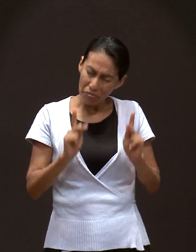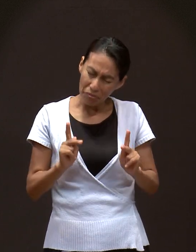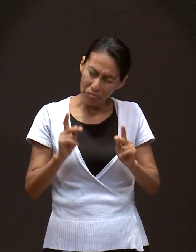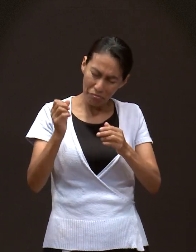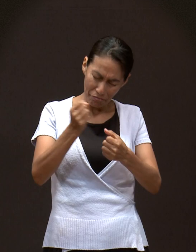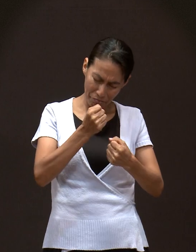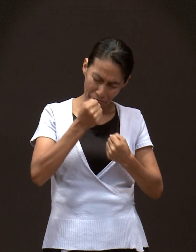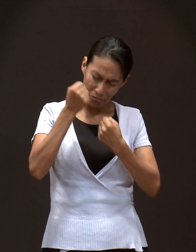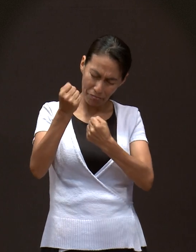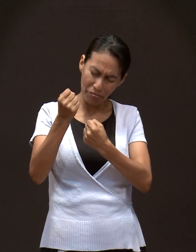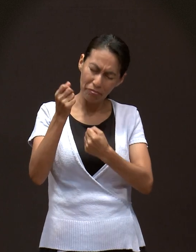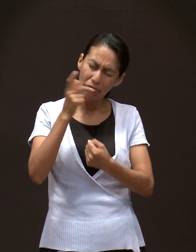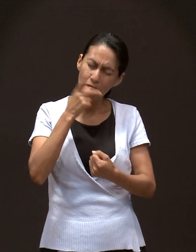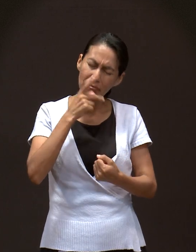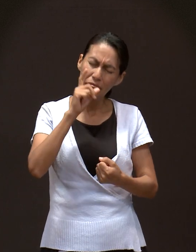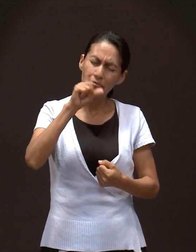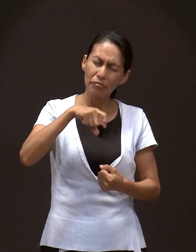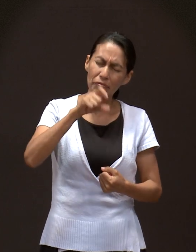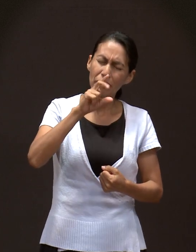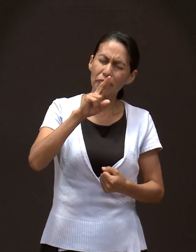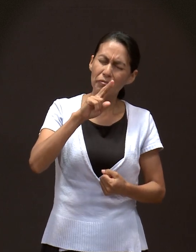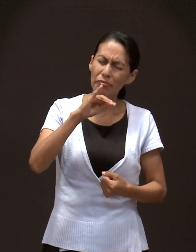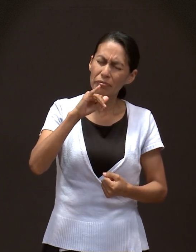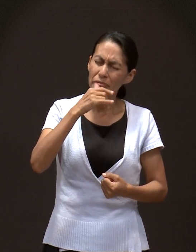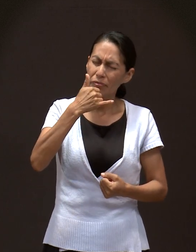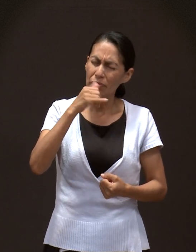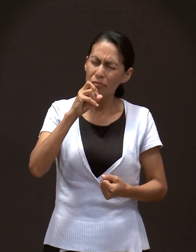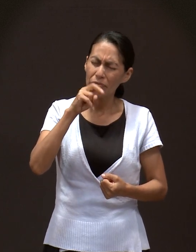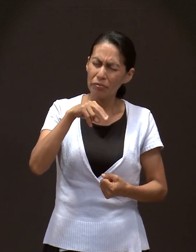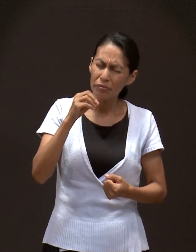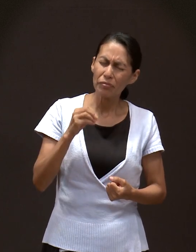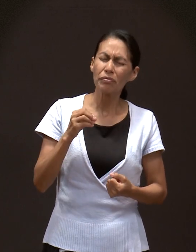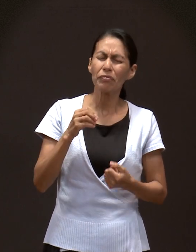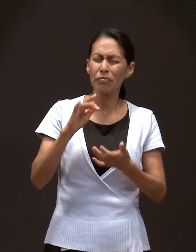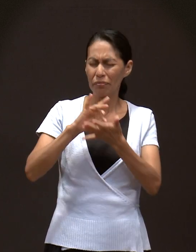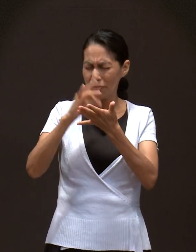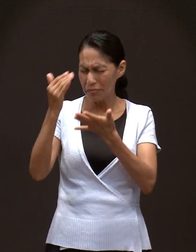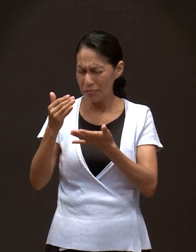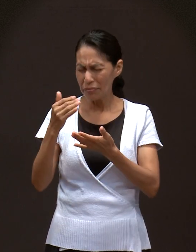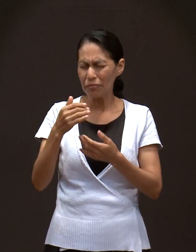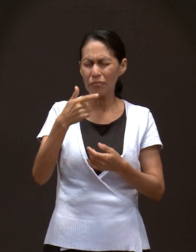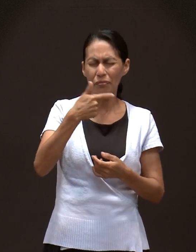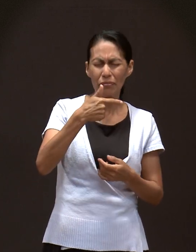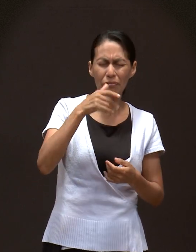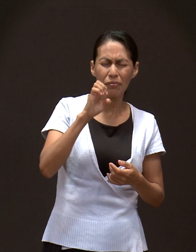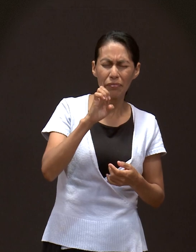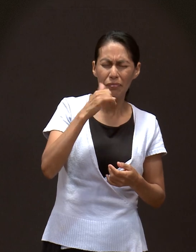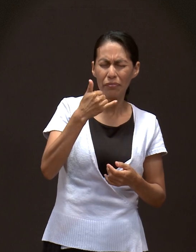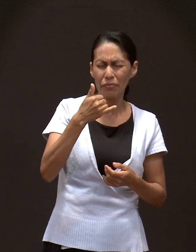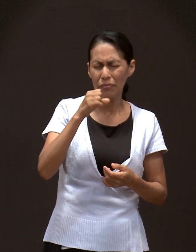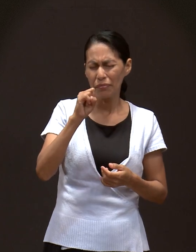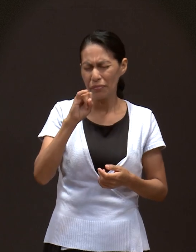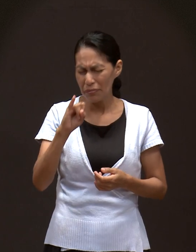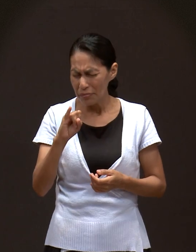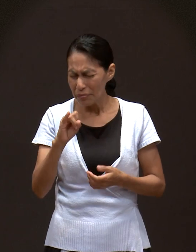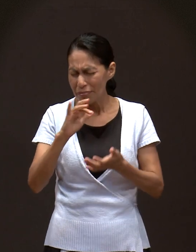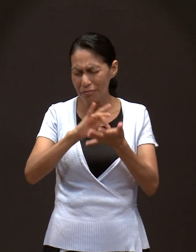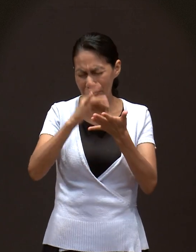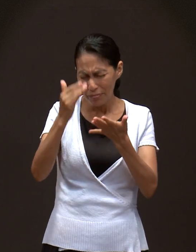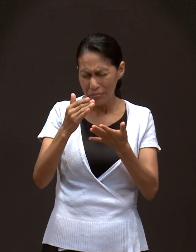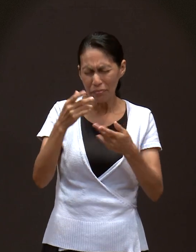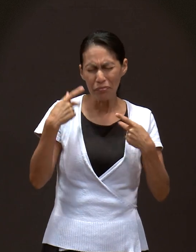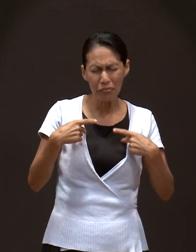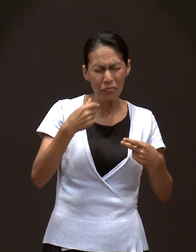alivio al corazón de muchas personas que lo ven. Gracias por el Pastor Kiyono, gracias por Heisi, gracias por cada uno de los que están aquí